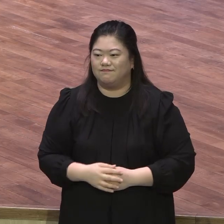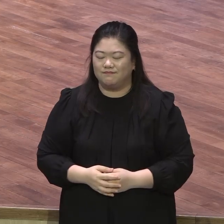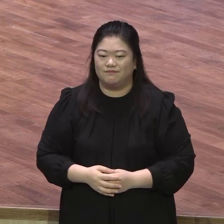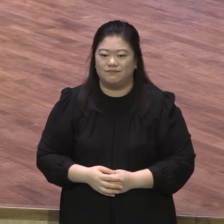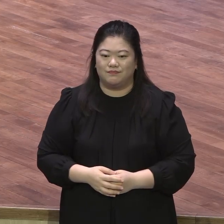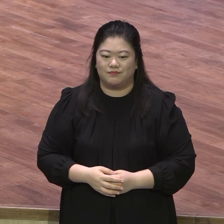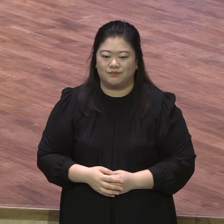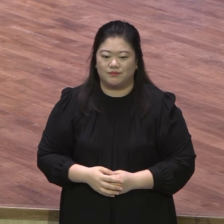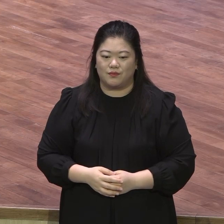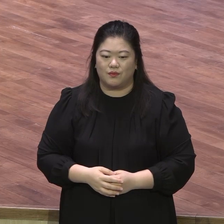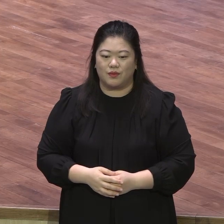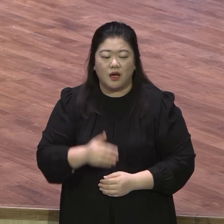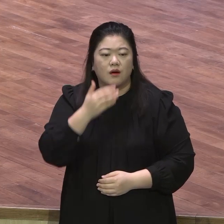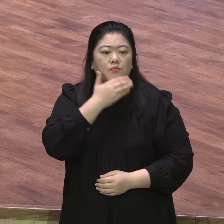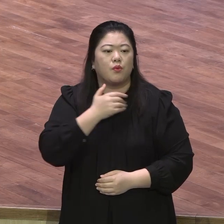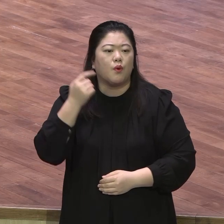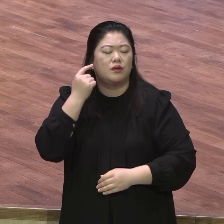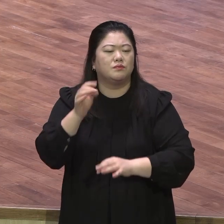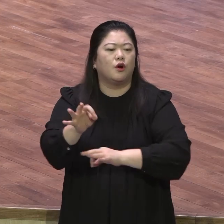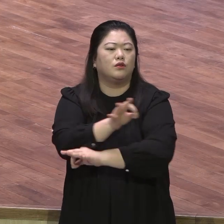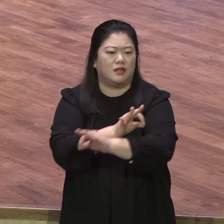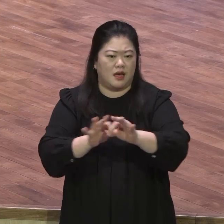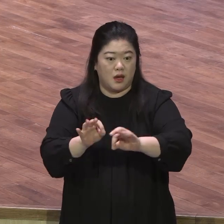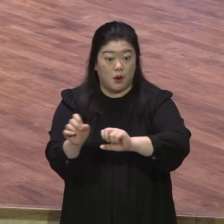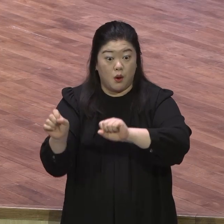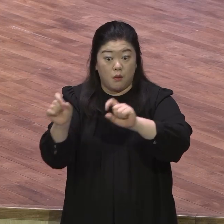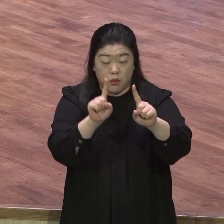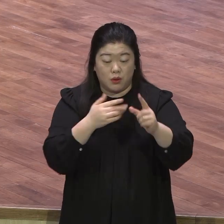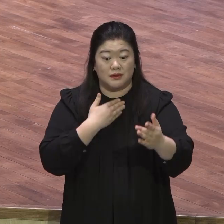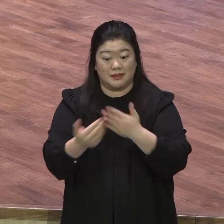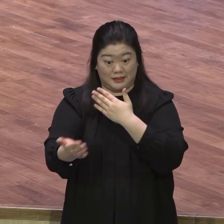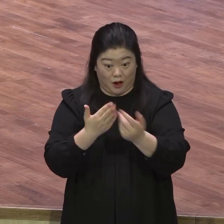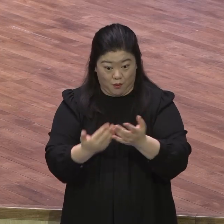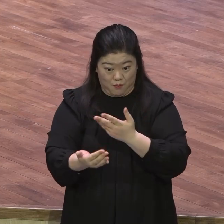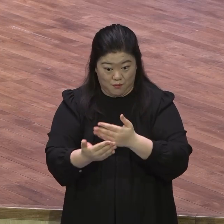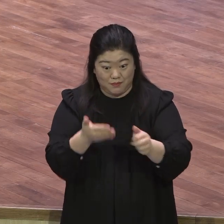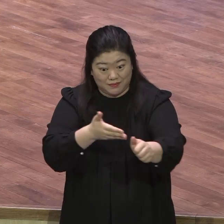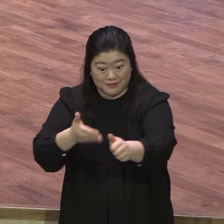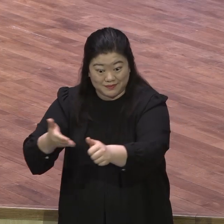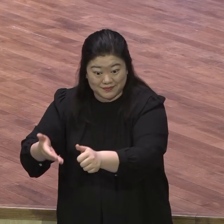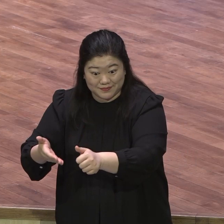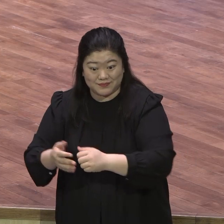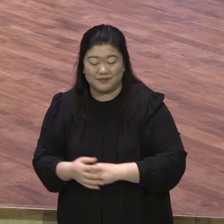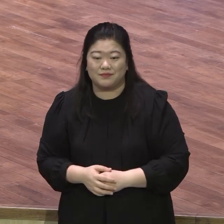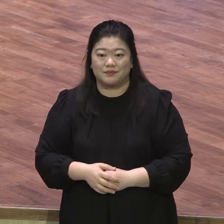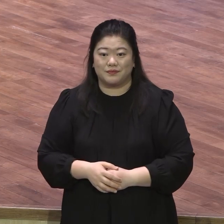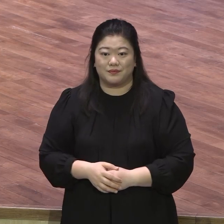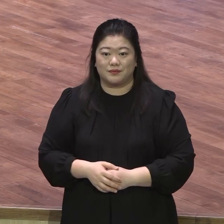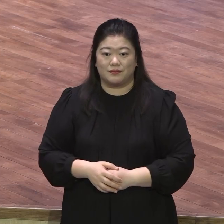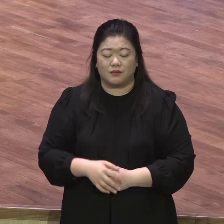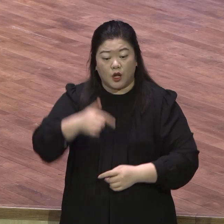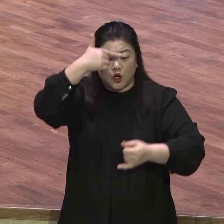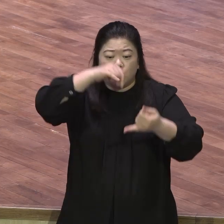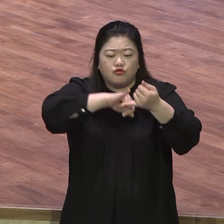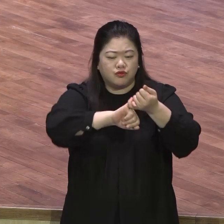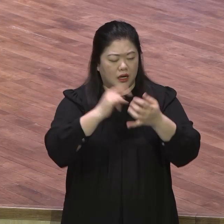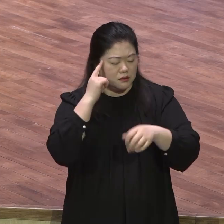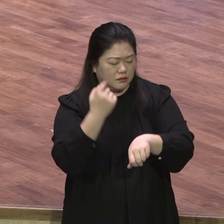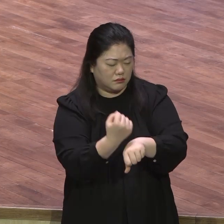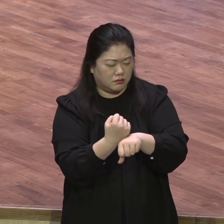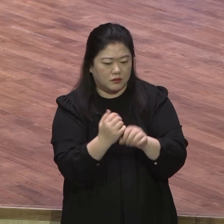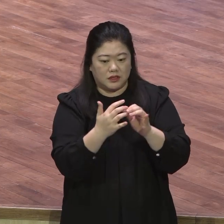복음 경제가 회복되는 여러분 현장되기를 점으로 축복합니다 구약학자 토마스 마흔이라는 분은 오늘